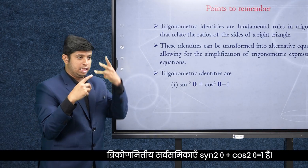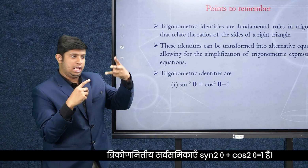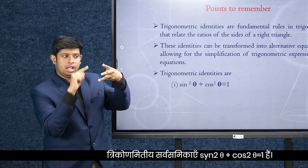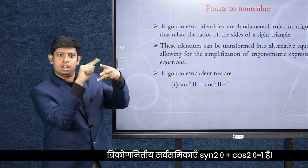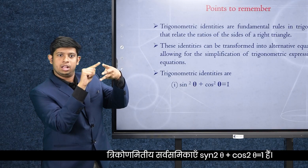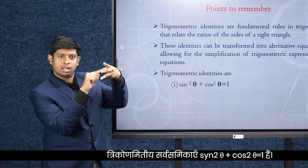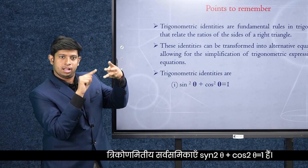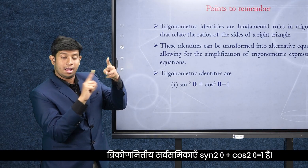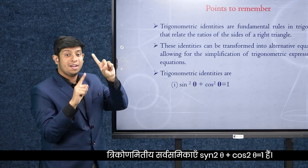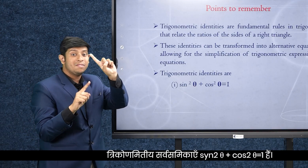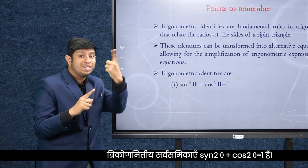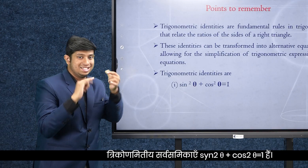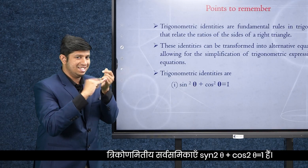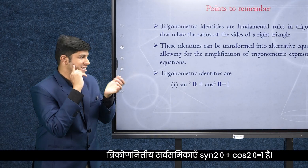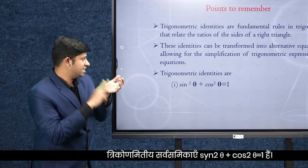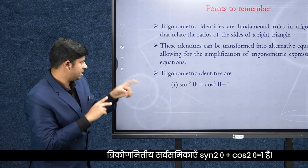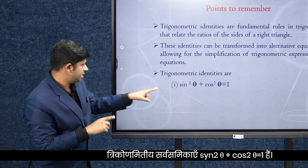2 plus cos 2 हैं।